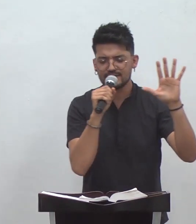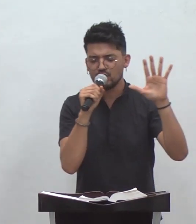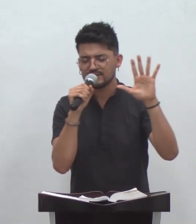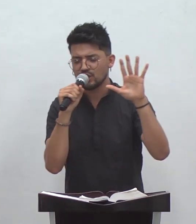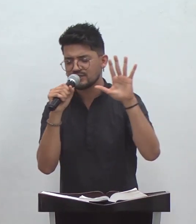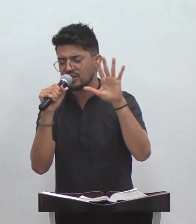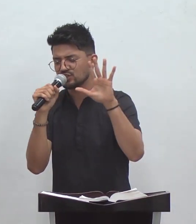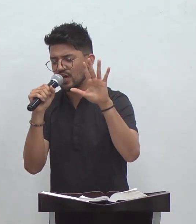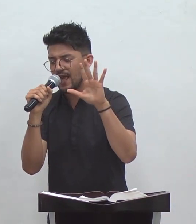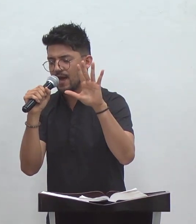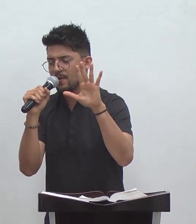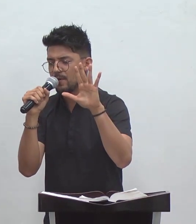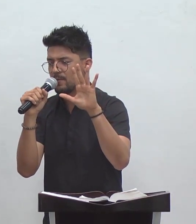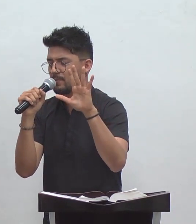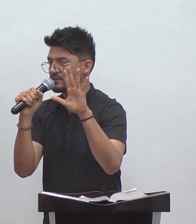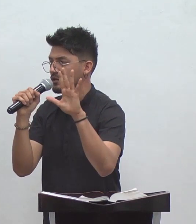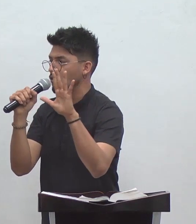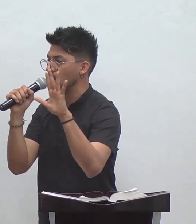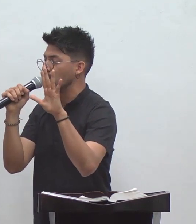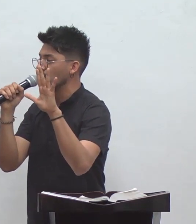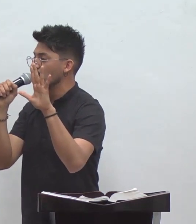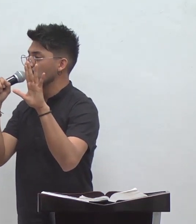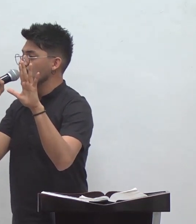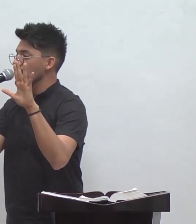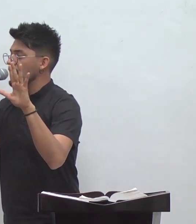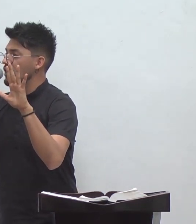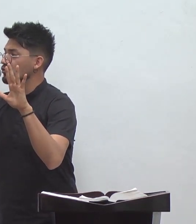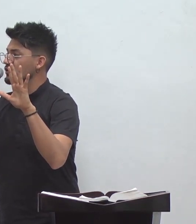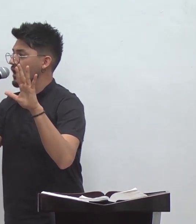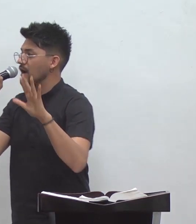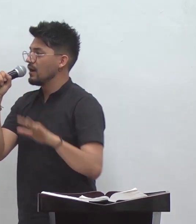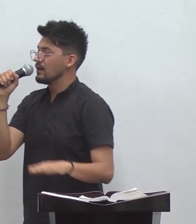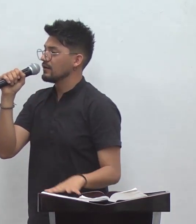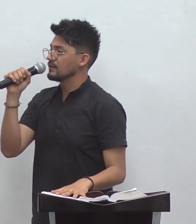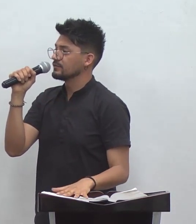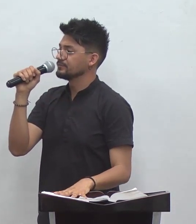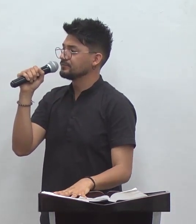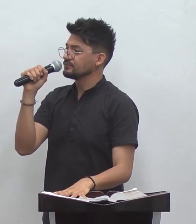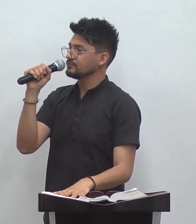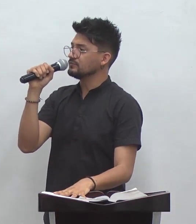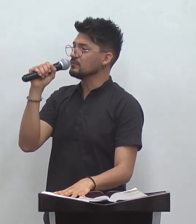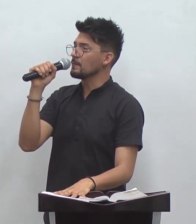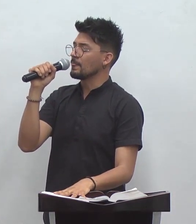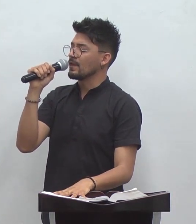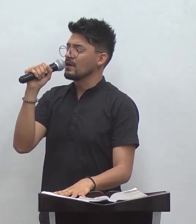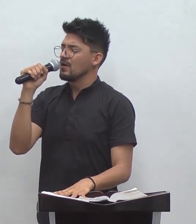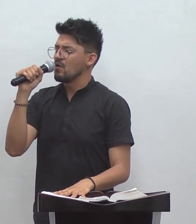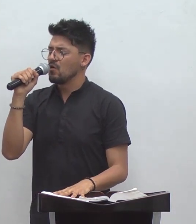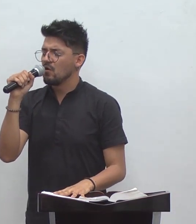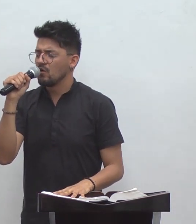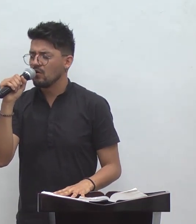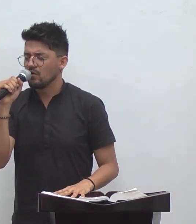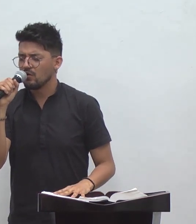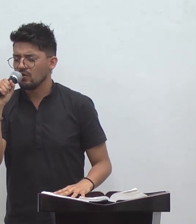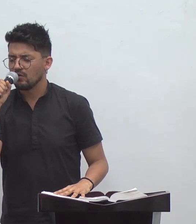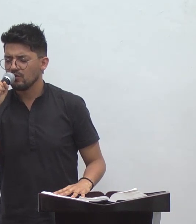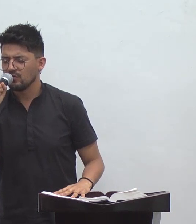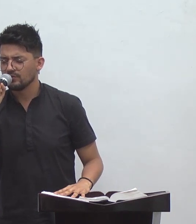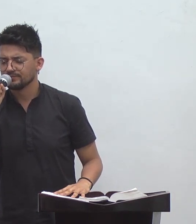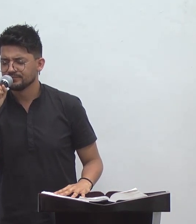corazón dispuesto tú no rechazas. Tú ves el corazón que anhela servirte, que anhela obedecerte. Curra, macata, la vasalla,